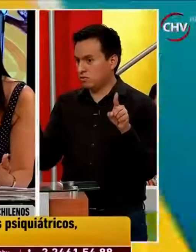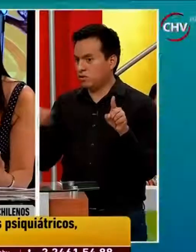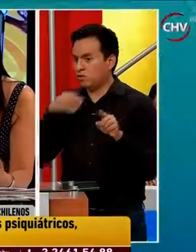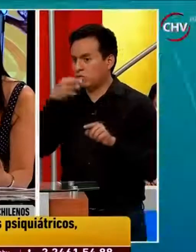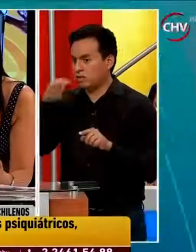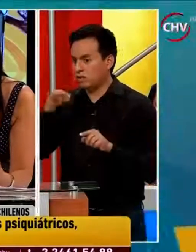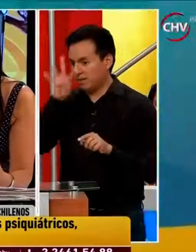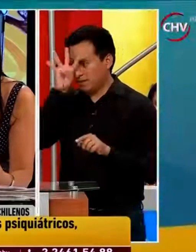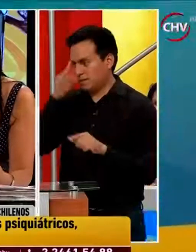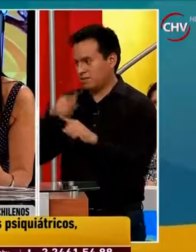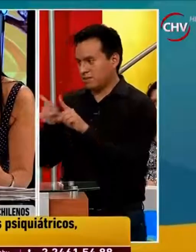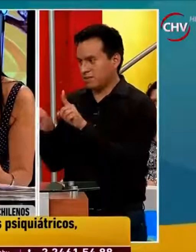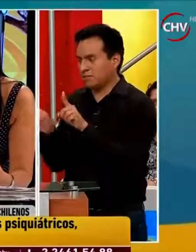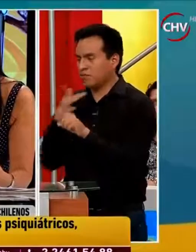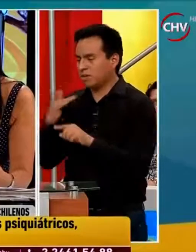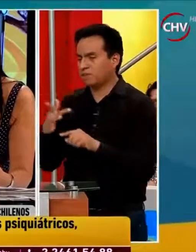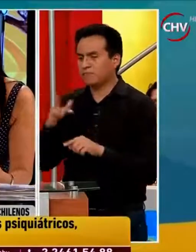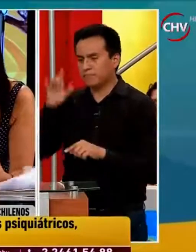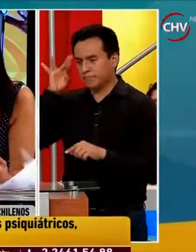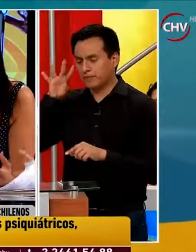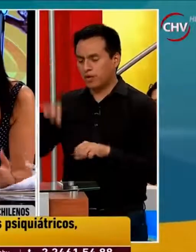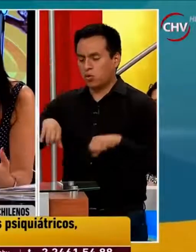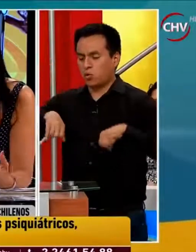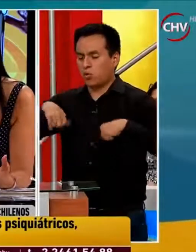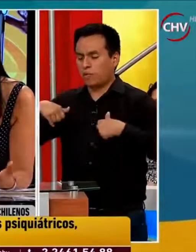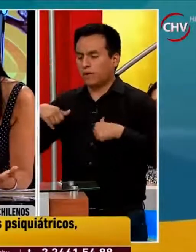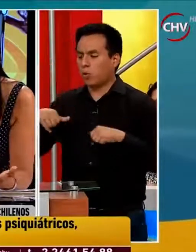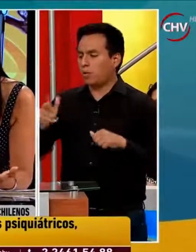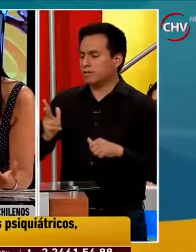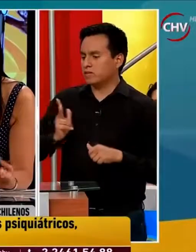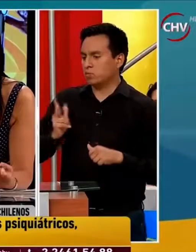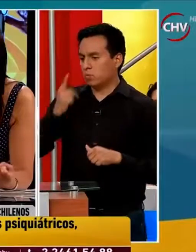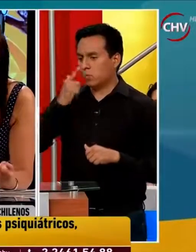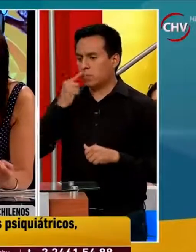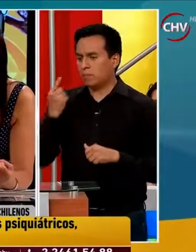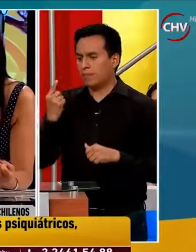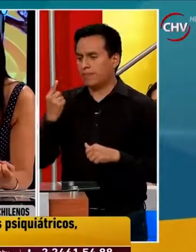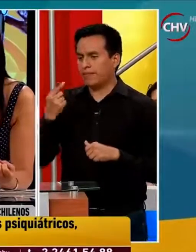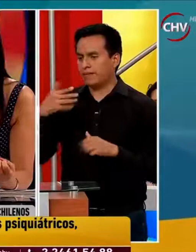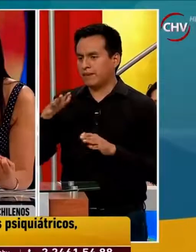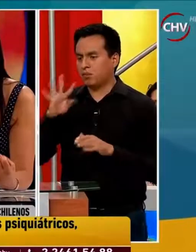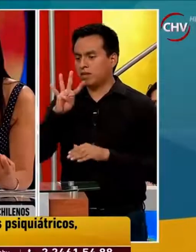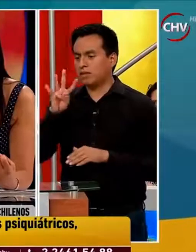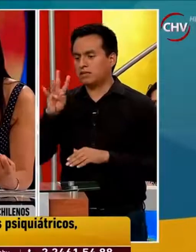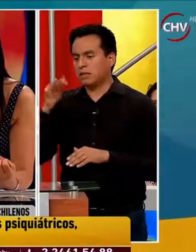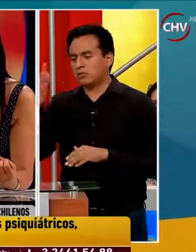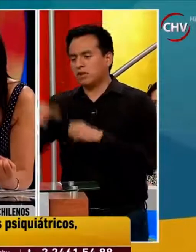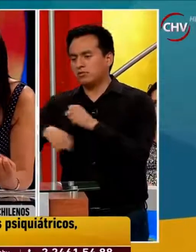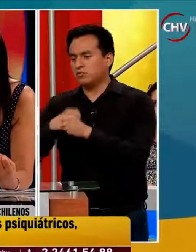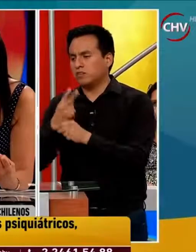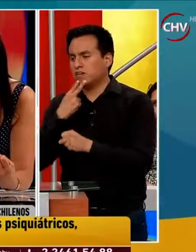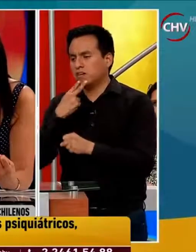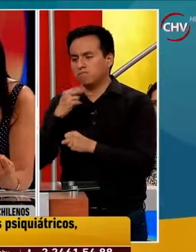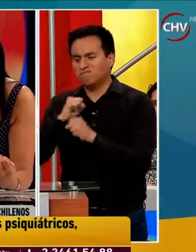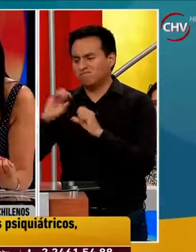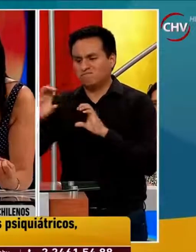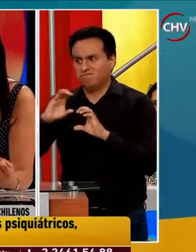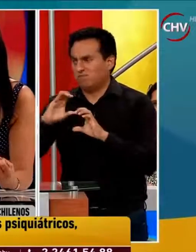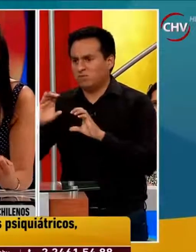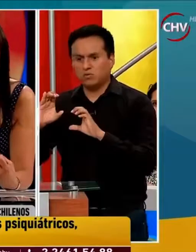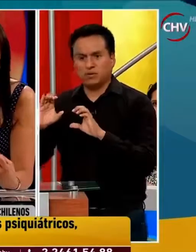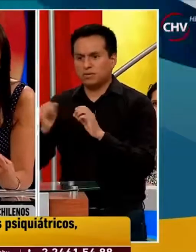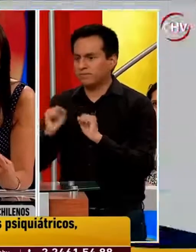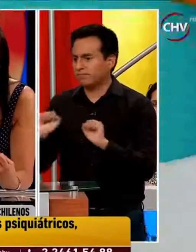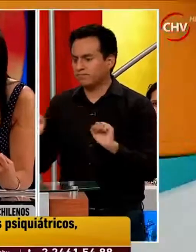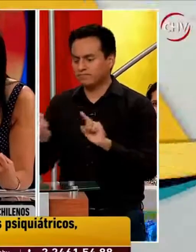lo cuesta Cristian. Porque sé que hay un joven, o un señor ya a estas alturas, que ha pasado cuarenta y tantos años de su vida sin poder comunicarse, sin poder